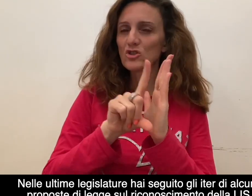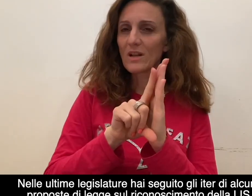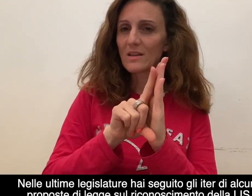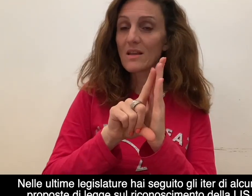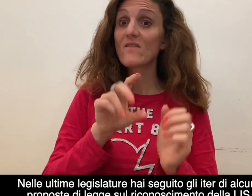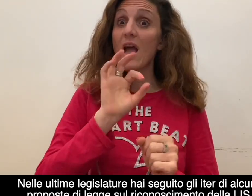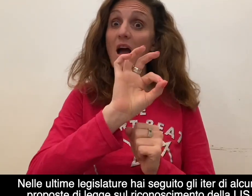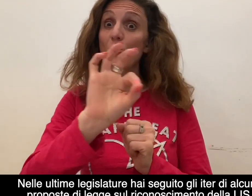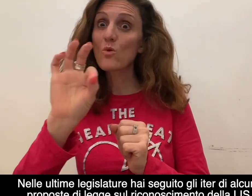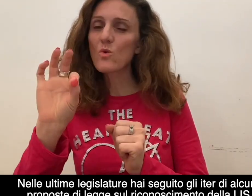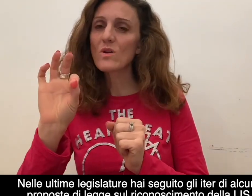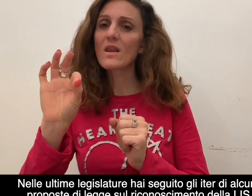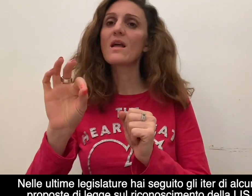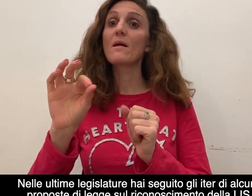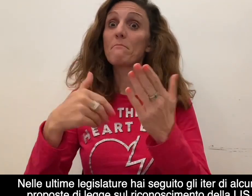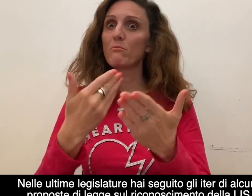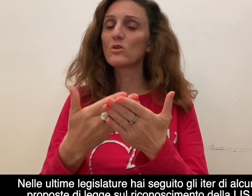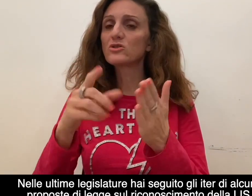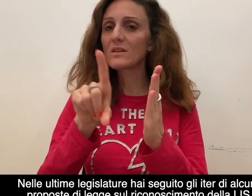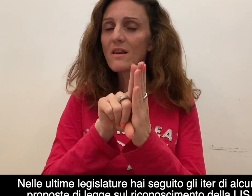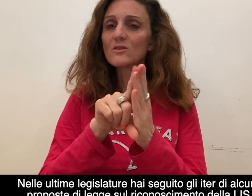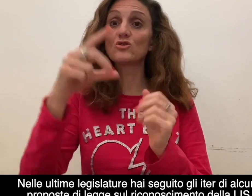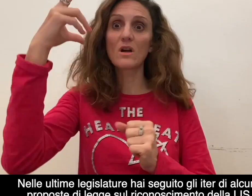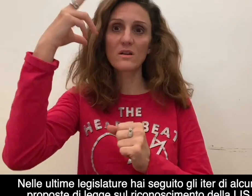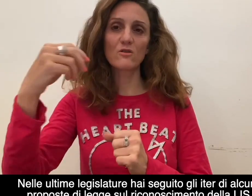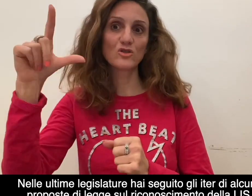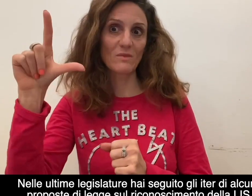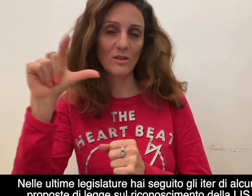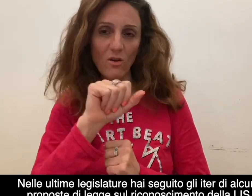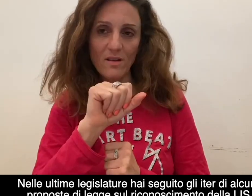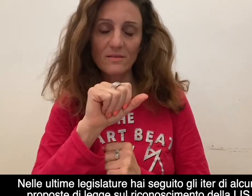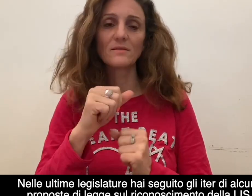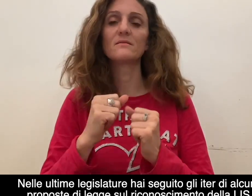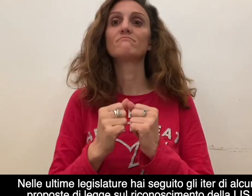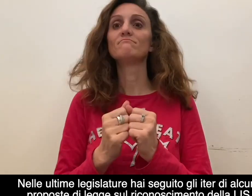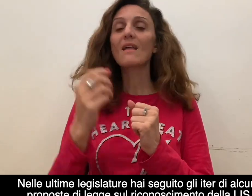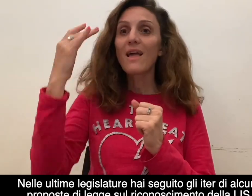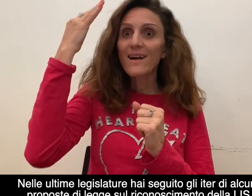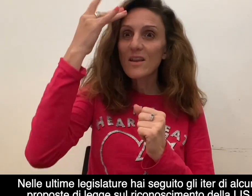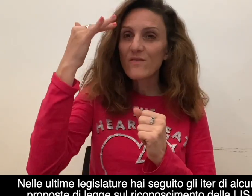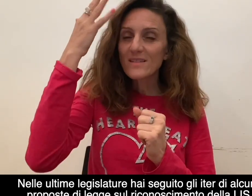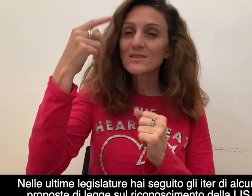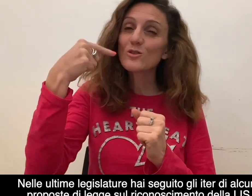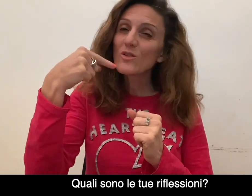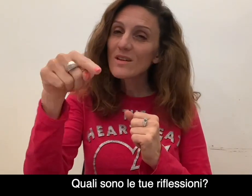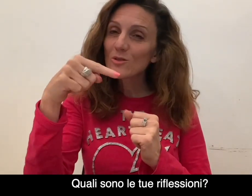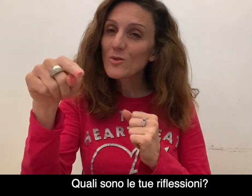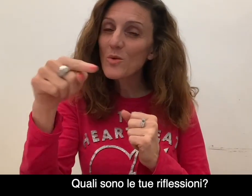di legge sempre riguardo il riconoscimento della lis della lingua dei segni ora quali sono le